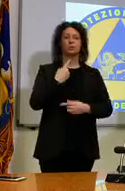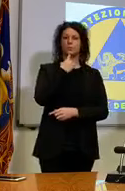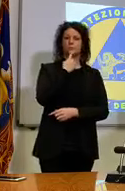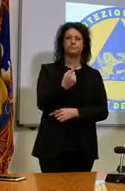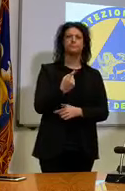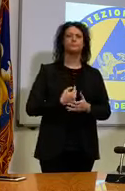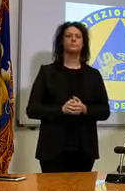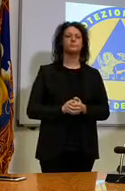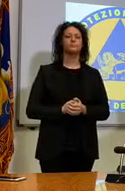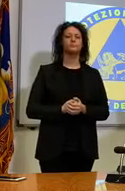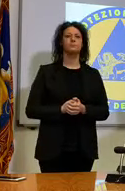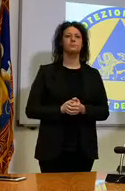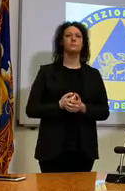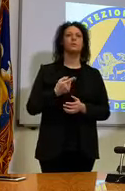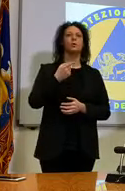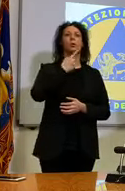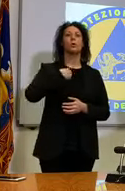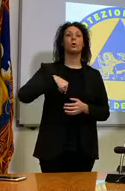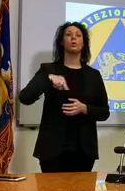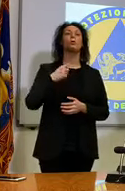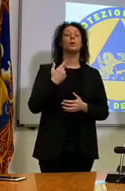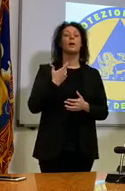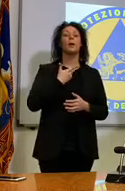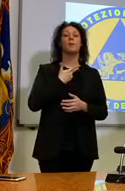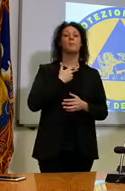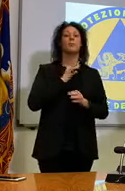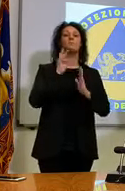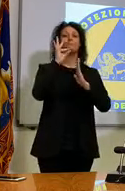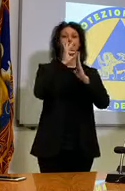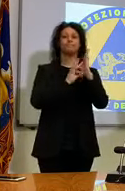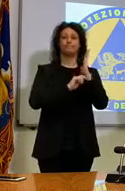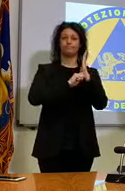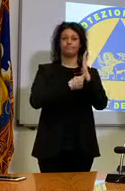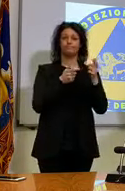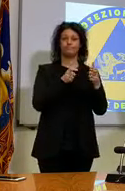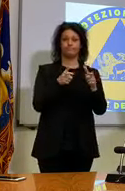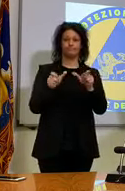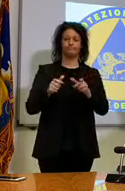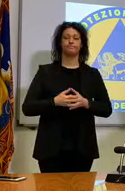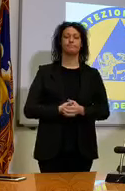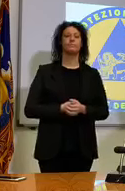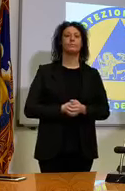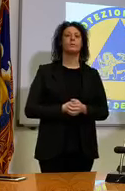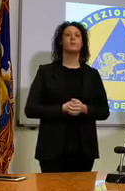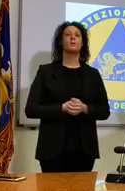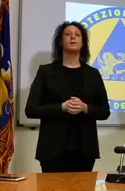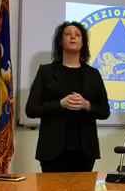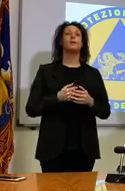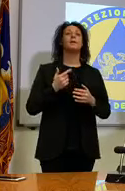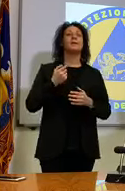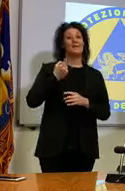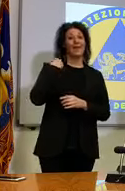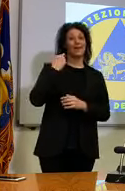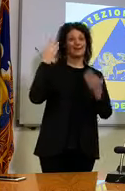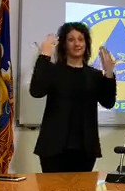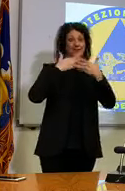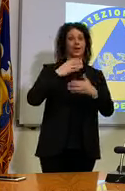stiamo lavorando a un'ordinanza. Da ieri sera c'è la possibilità di lavorare in base al testo del